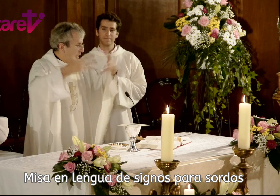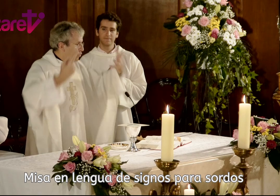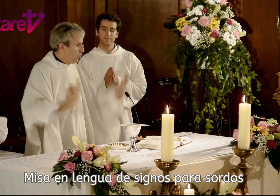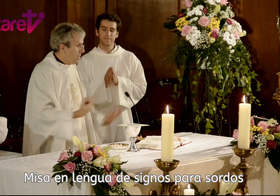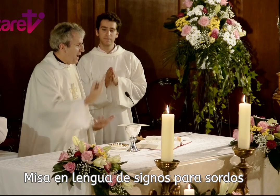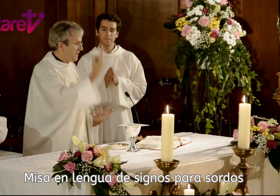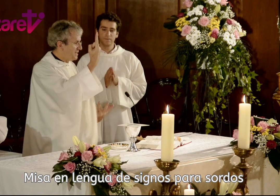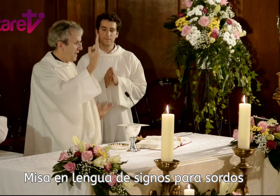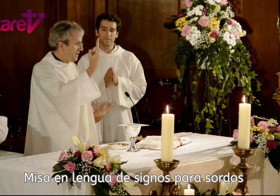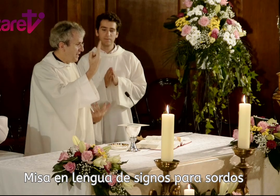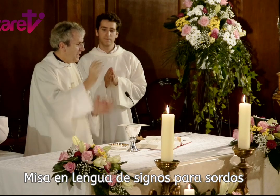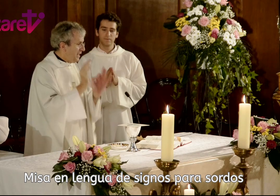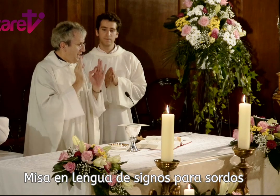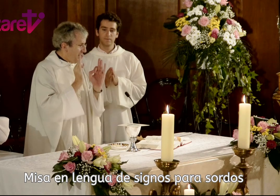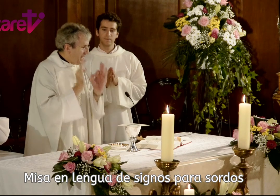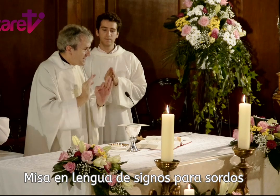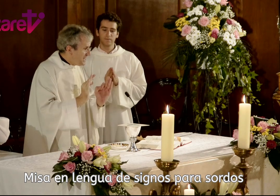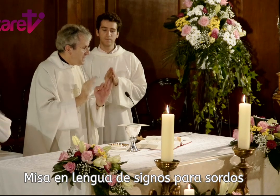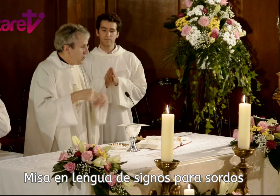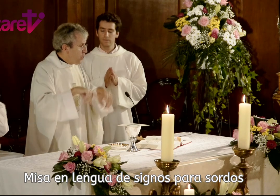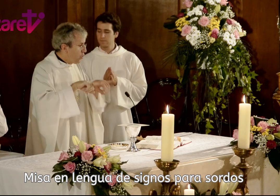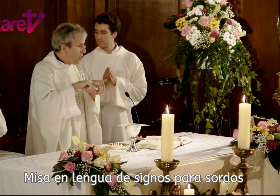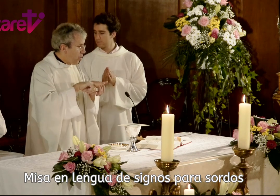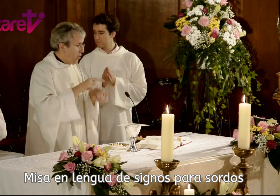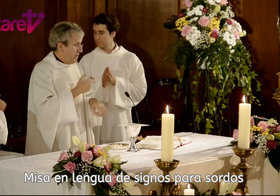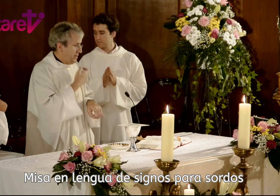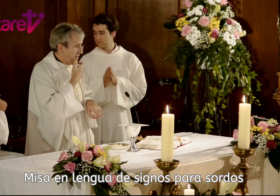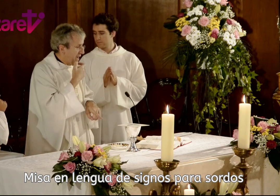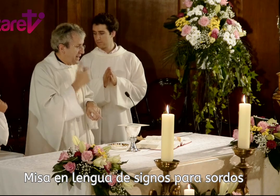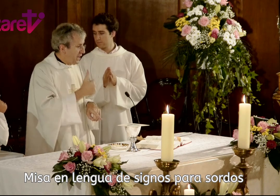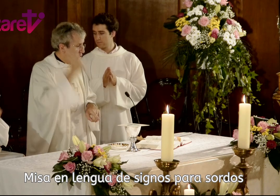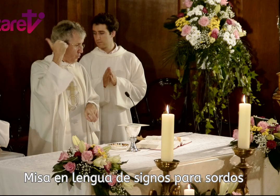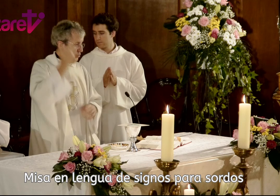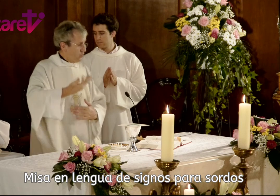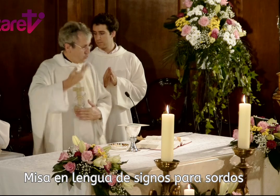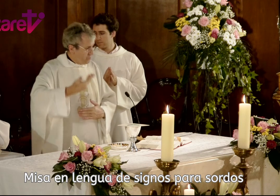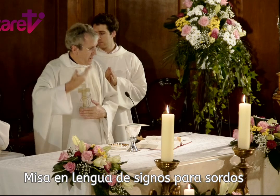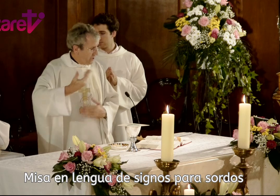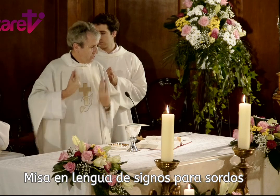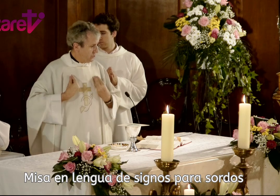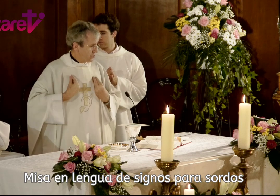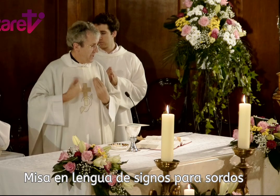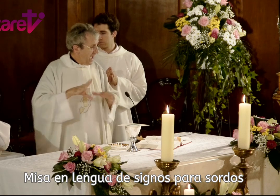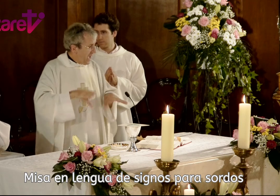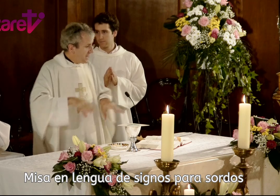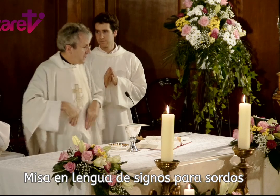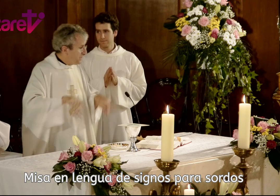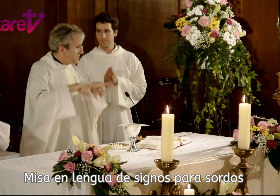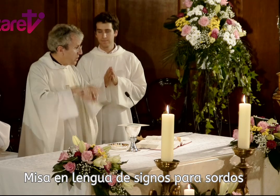tu majestad, que así como te agradaron sus méritos, aceptes de igual